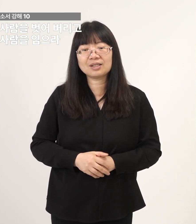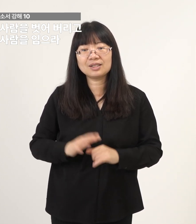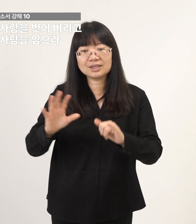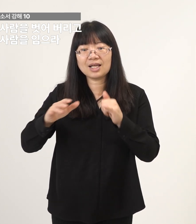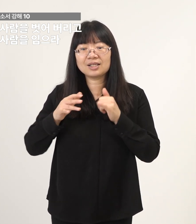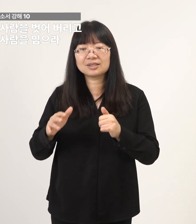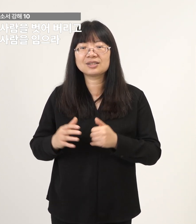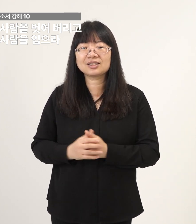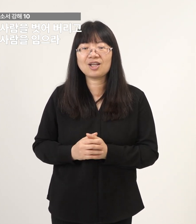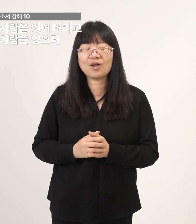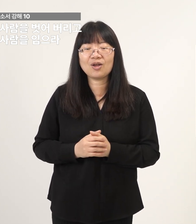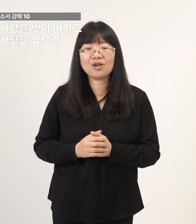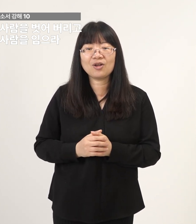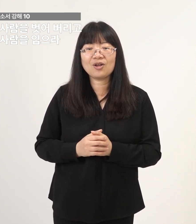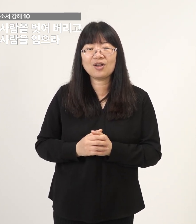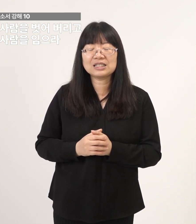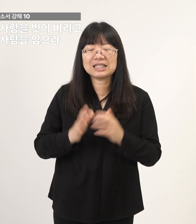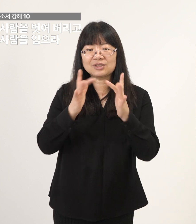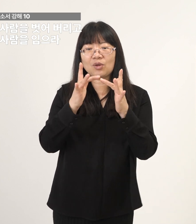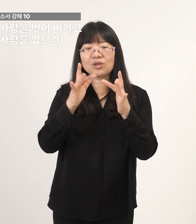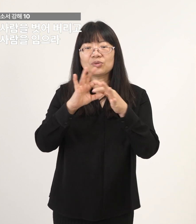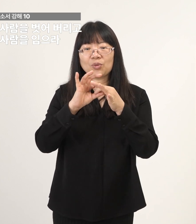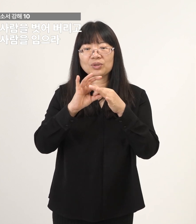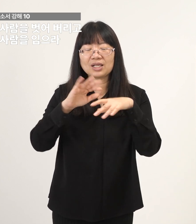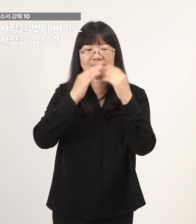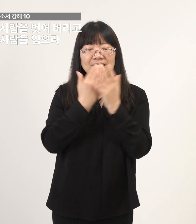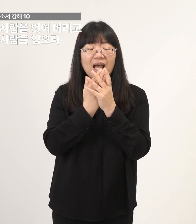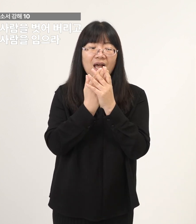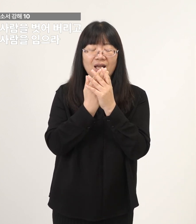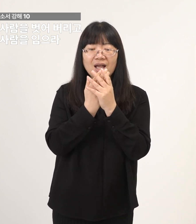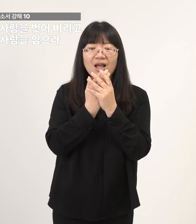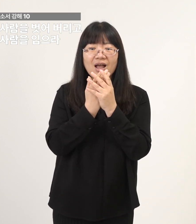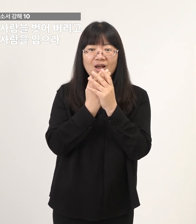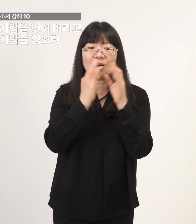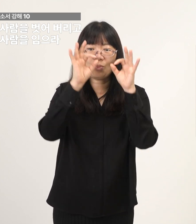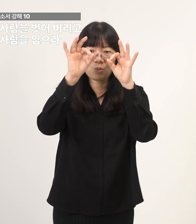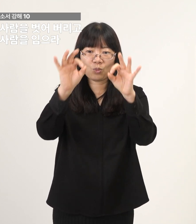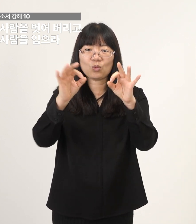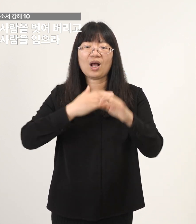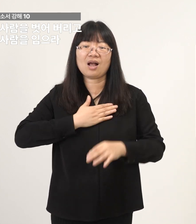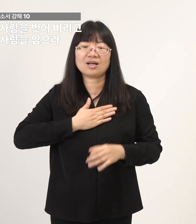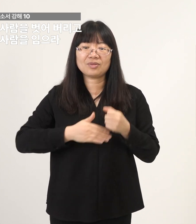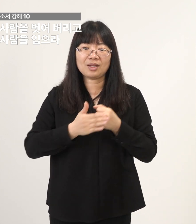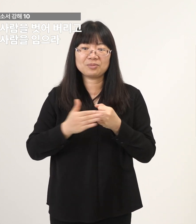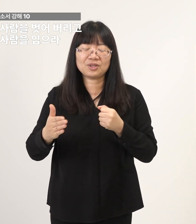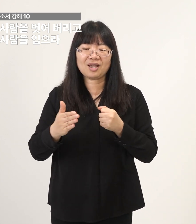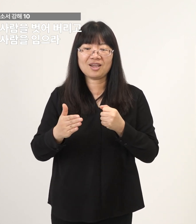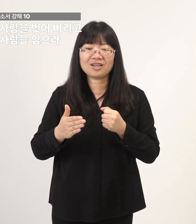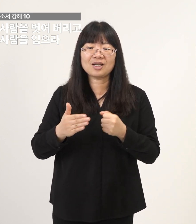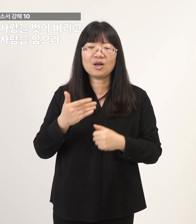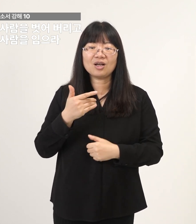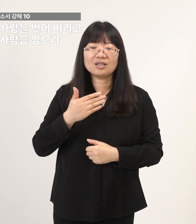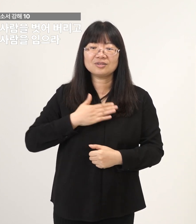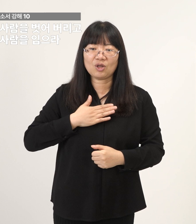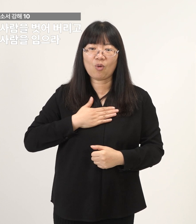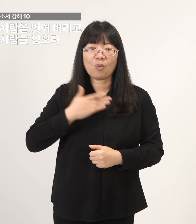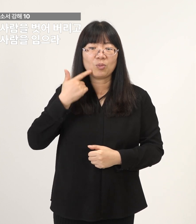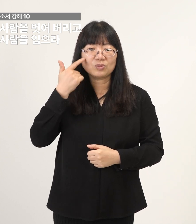뭐 꼼짝마예요. 그러니까 기도하셔야 돼요. 기도. 자, 그런데